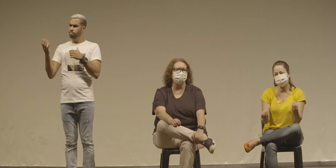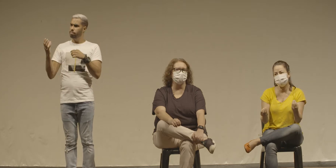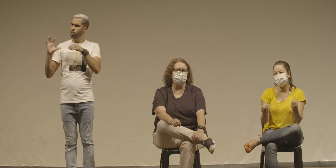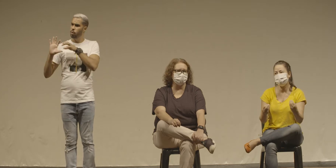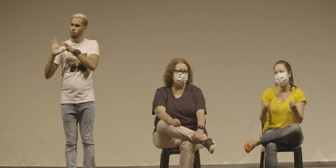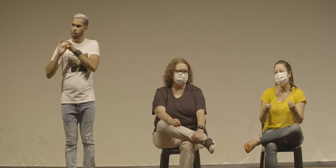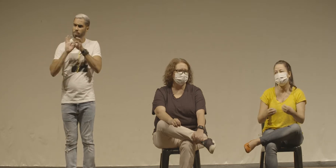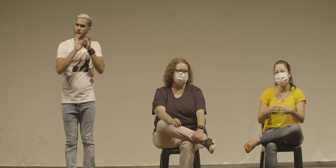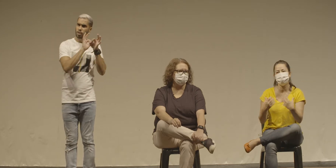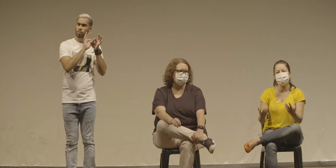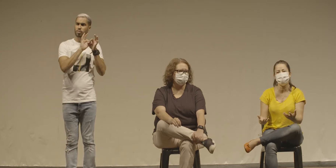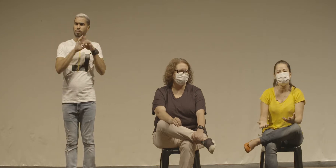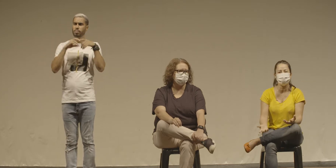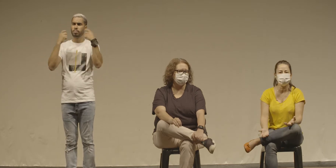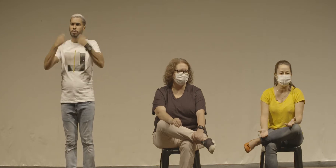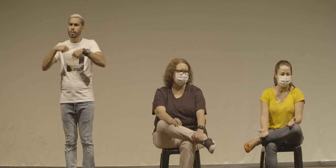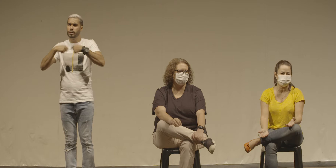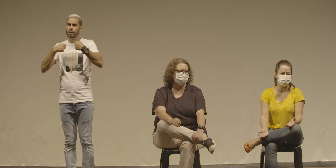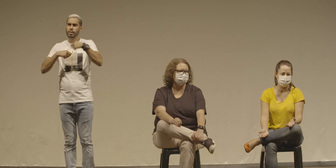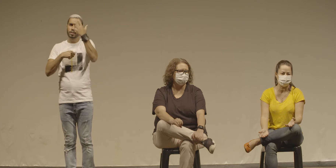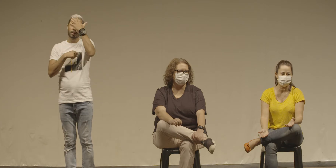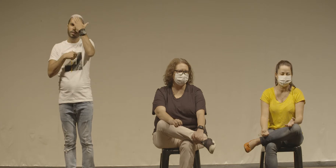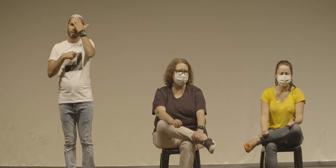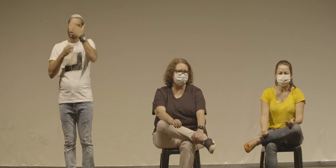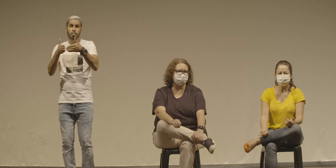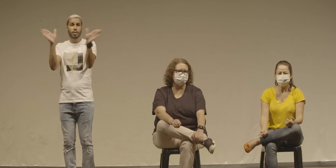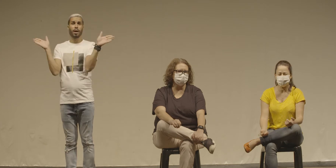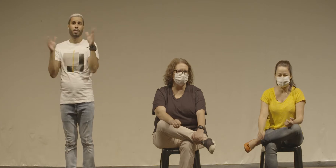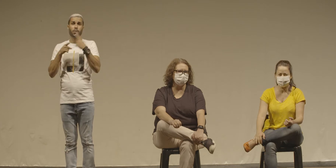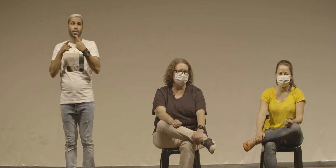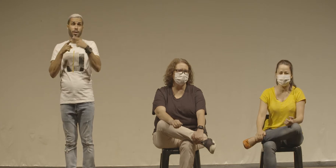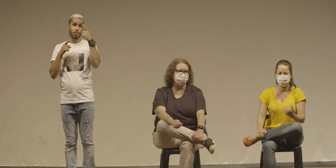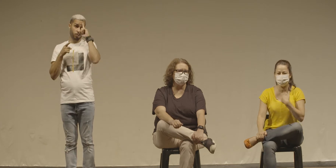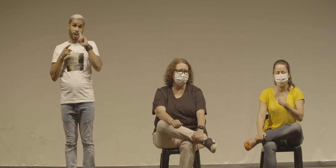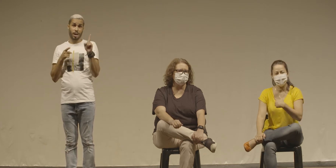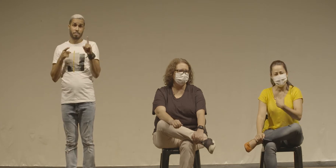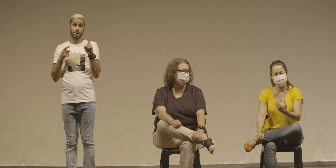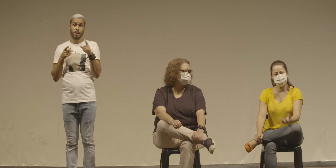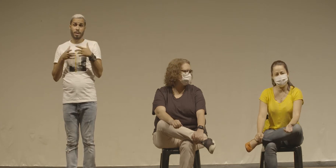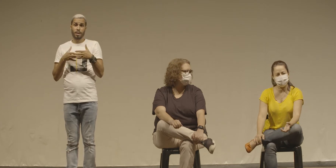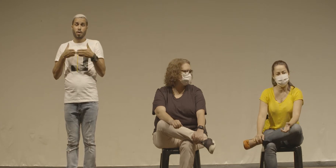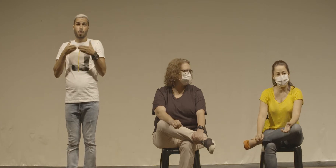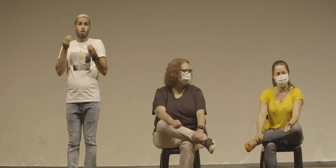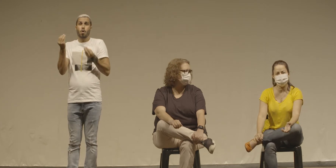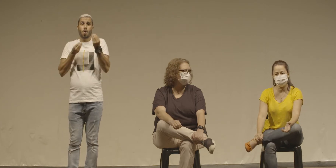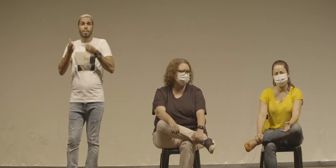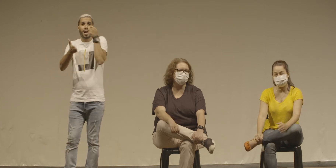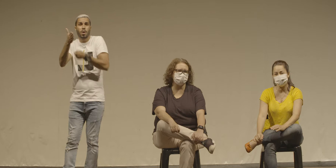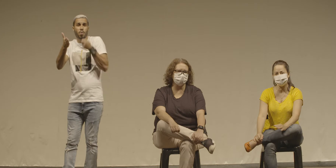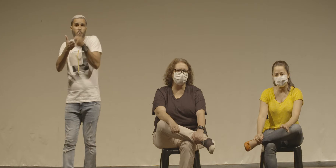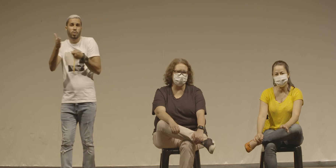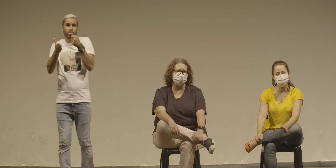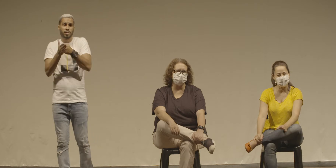politicamente, você não tem como ter a dimensão da luta que elas tiveram. A gente sabe que hoje ser mulher já é